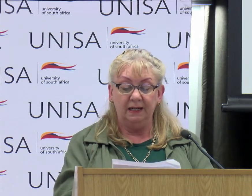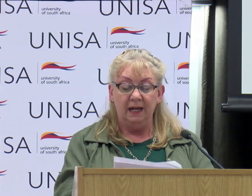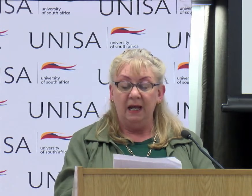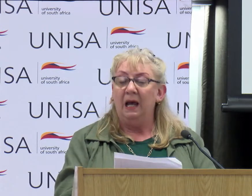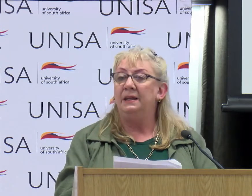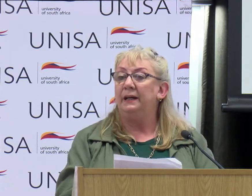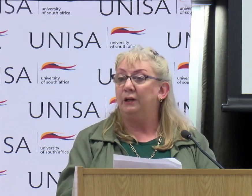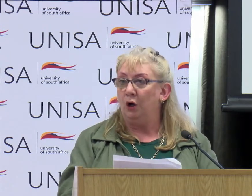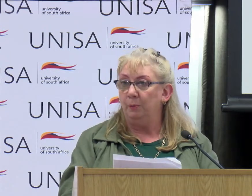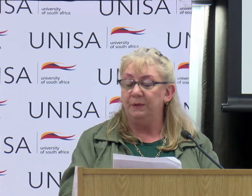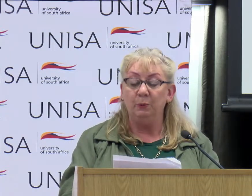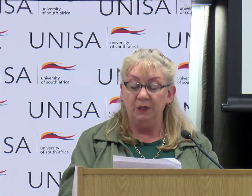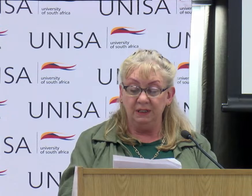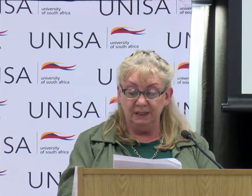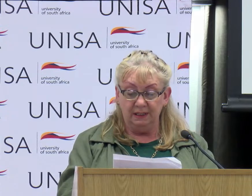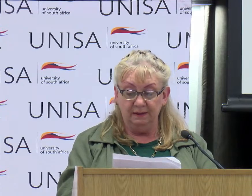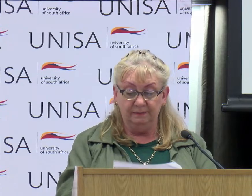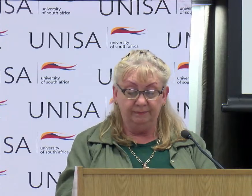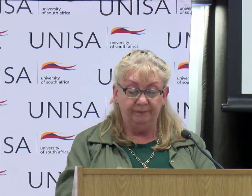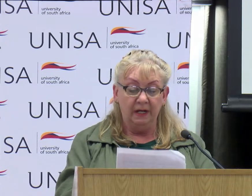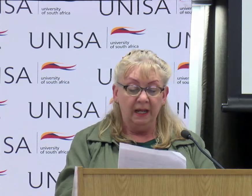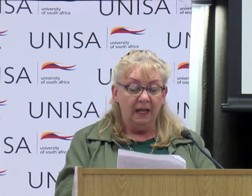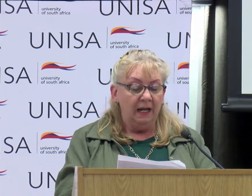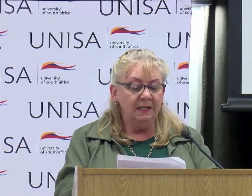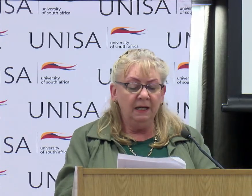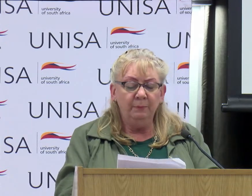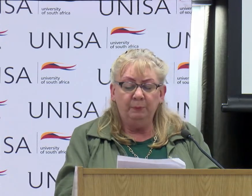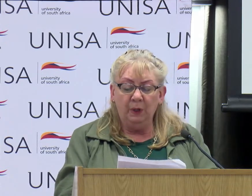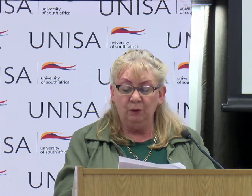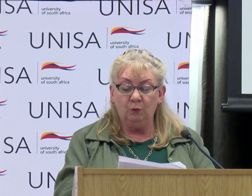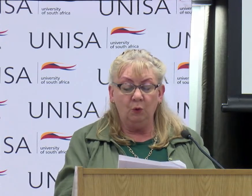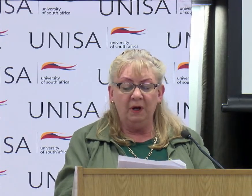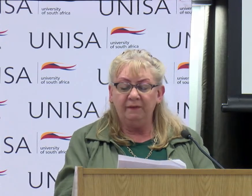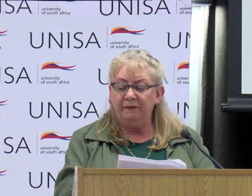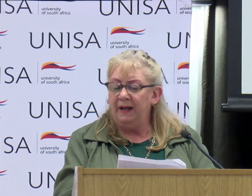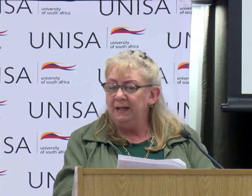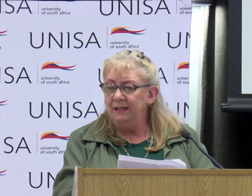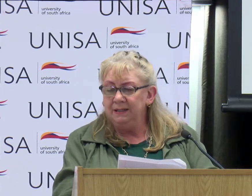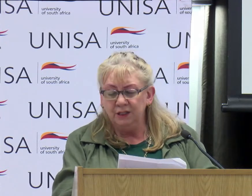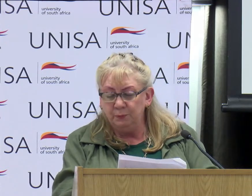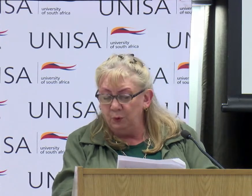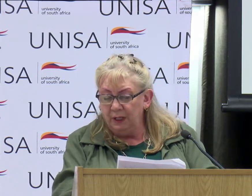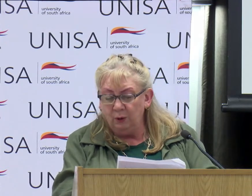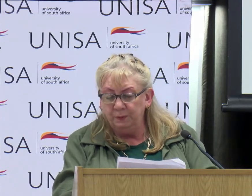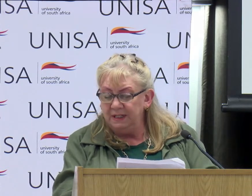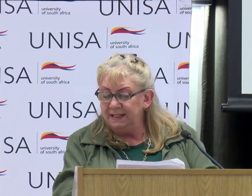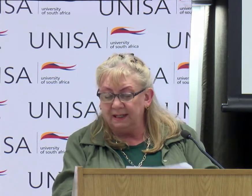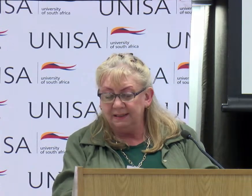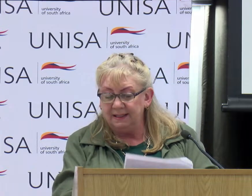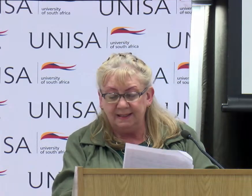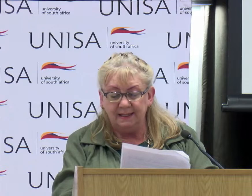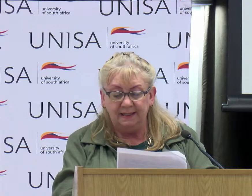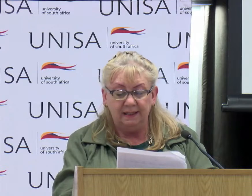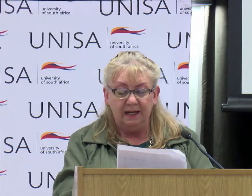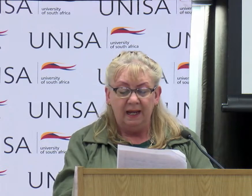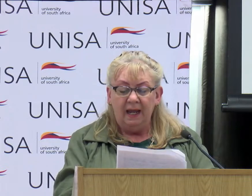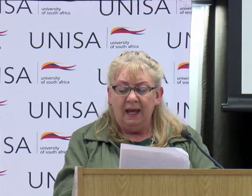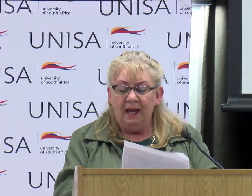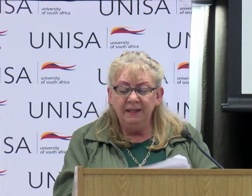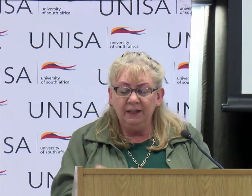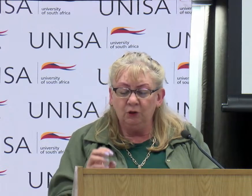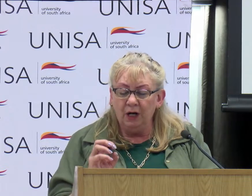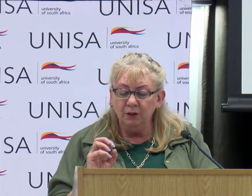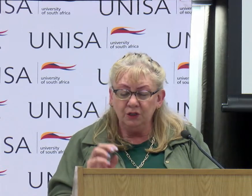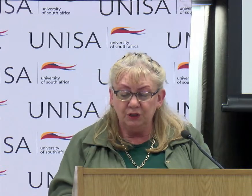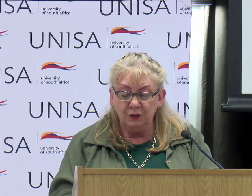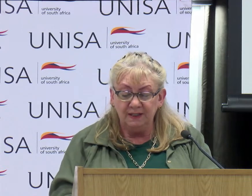wind. And they gulp the wind. En hulle bulk om haar fyn spore op die sand te sien.